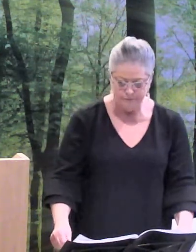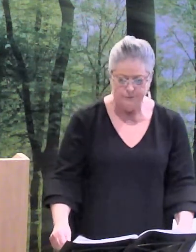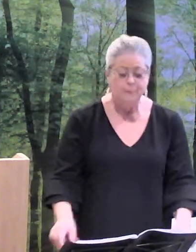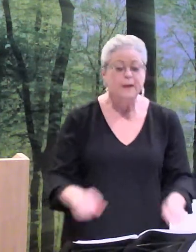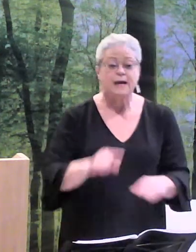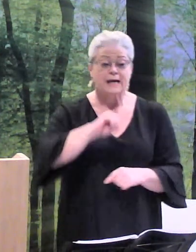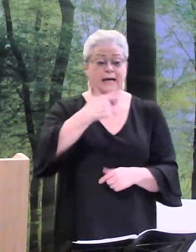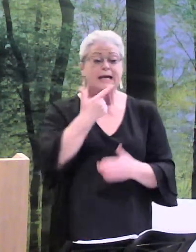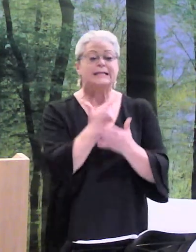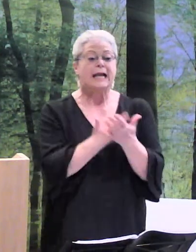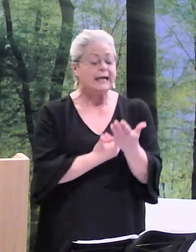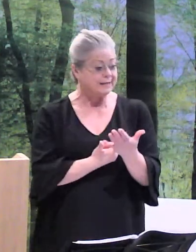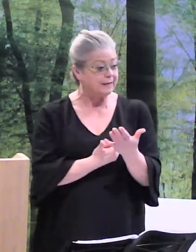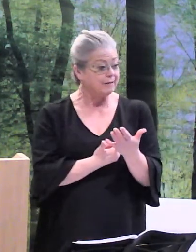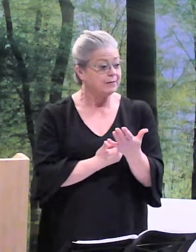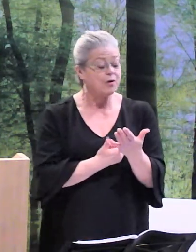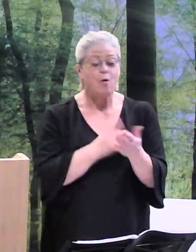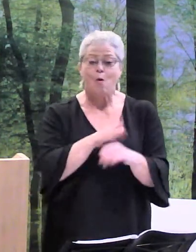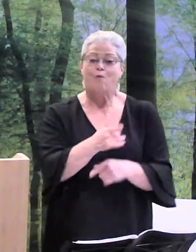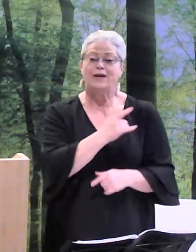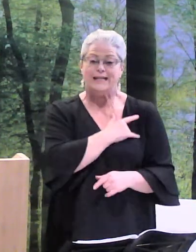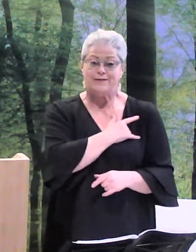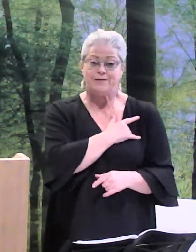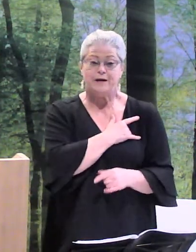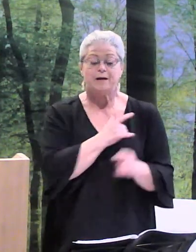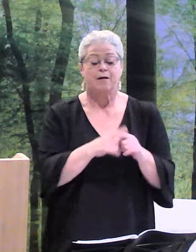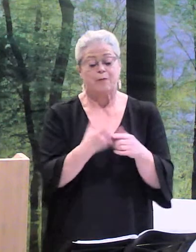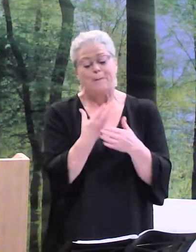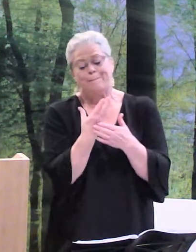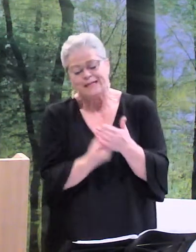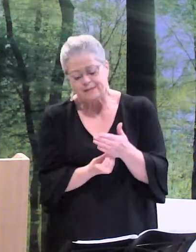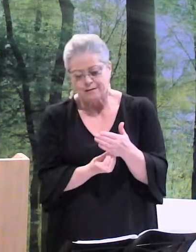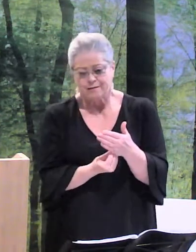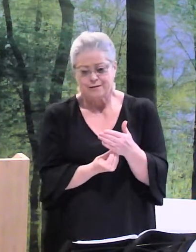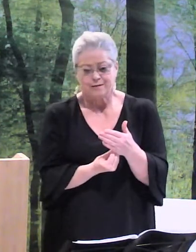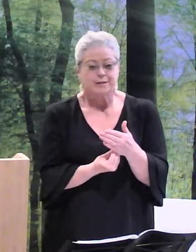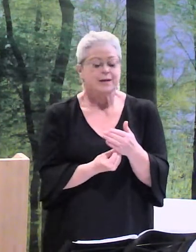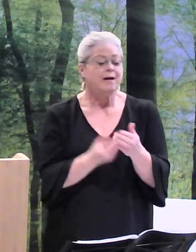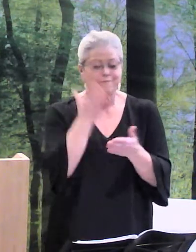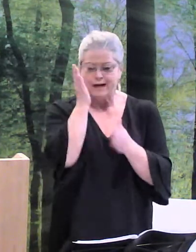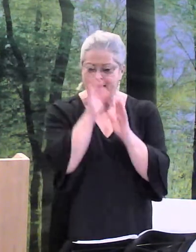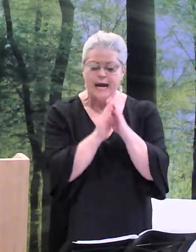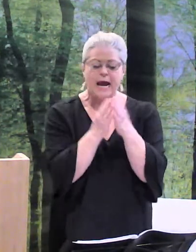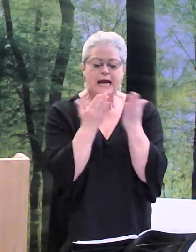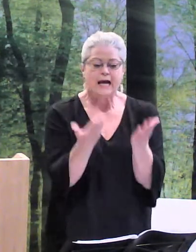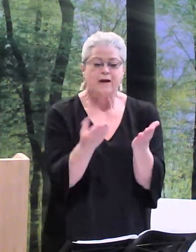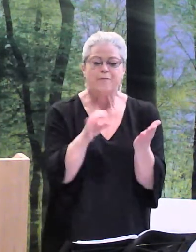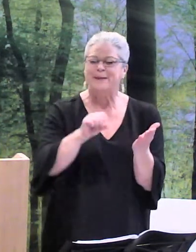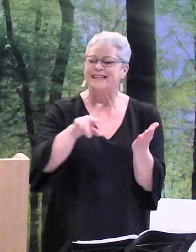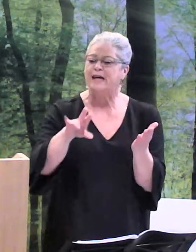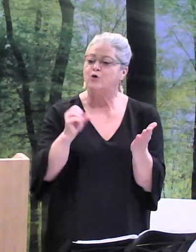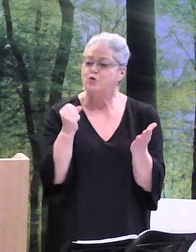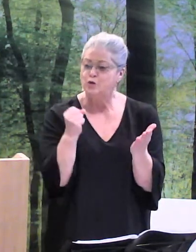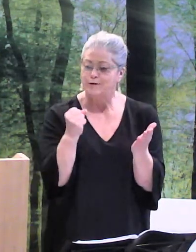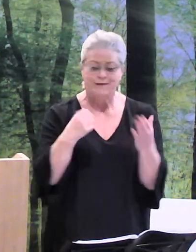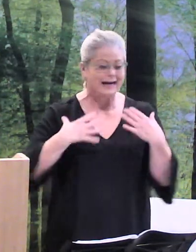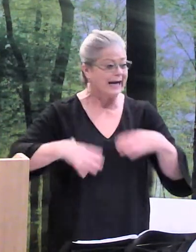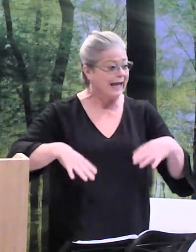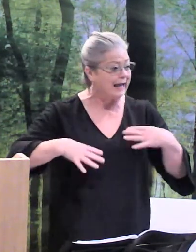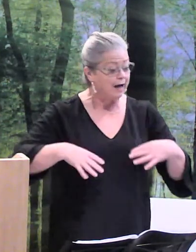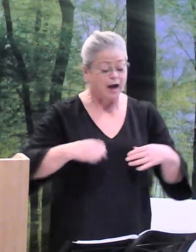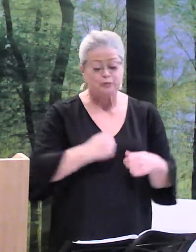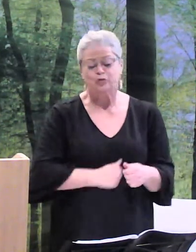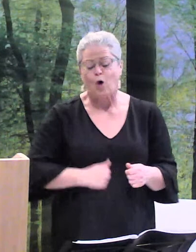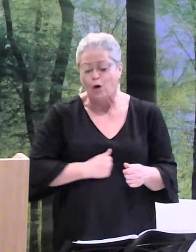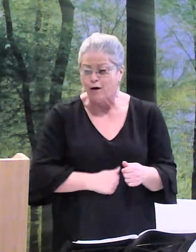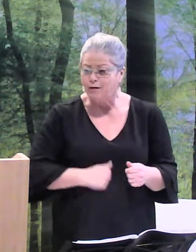Zowel de eerste lezing, die over liefde en missen ging, als het evangelie van Matteüs van kleding en